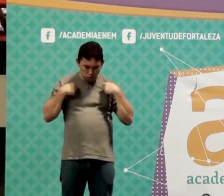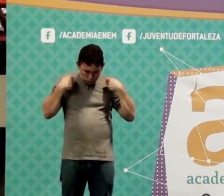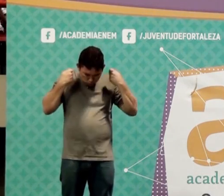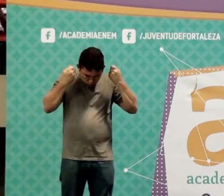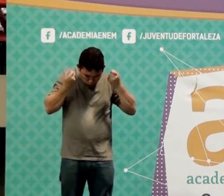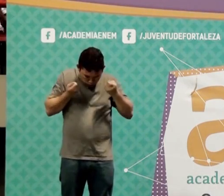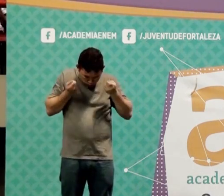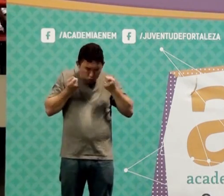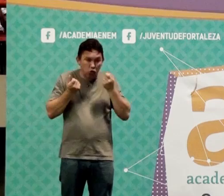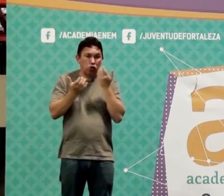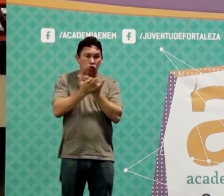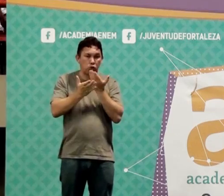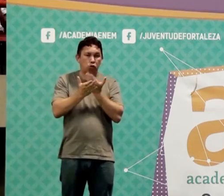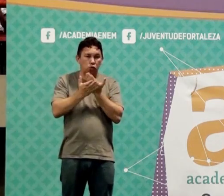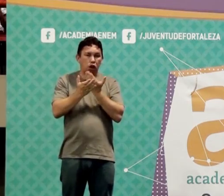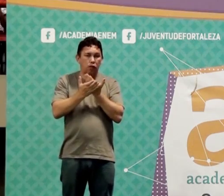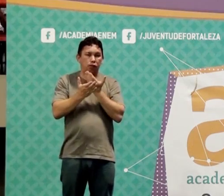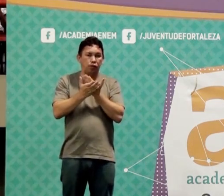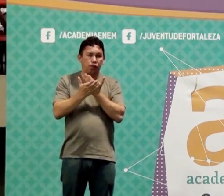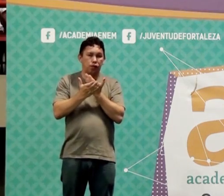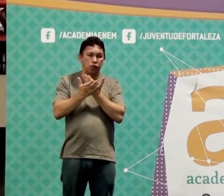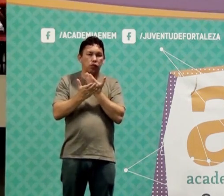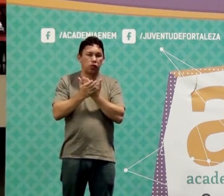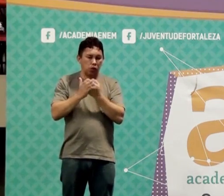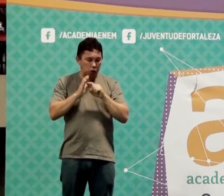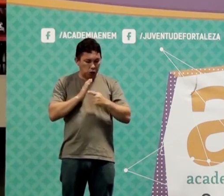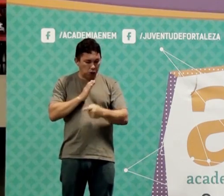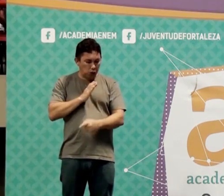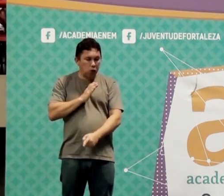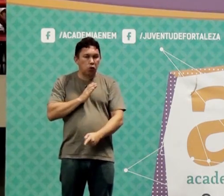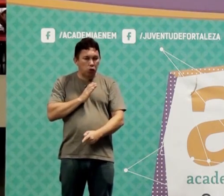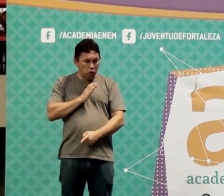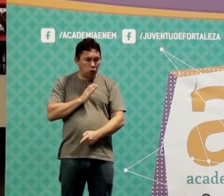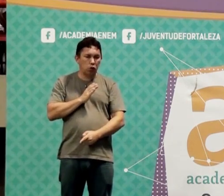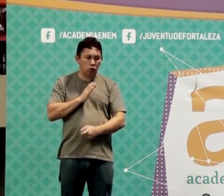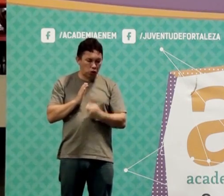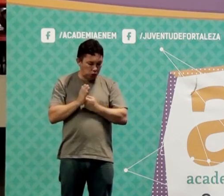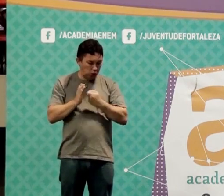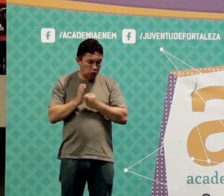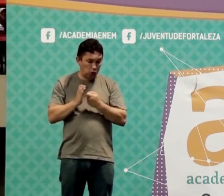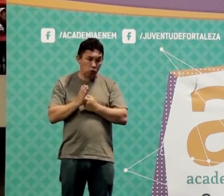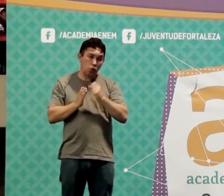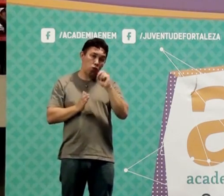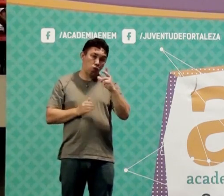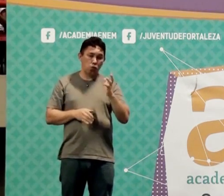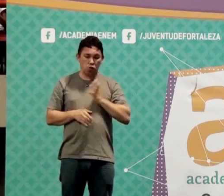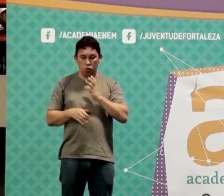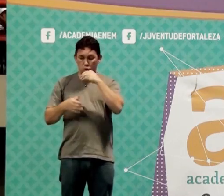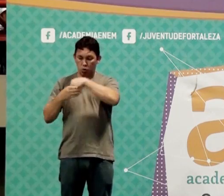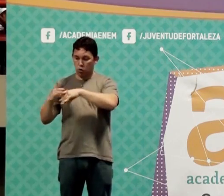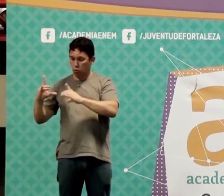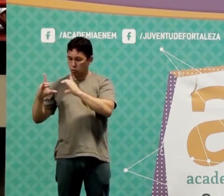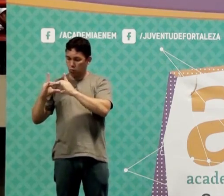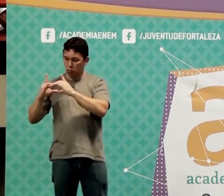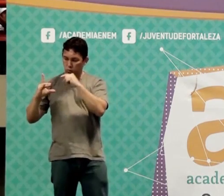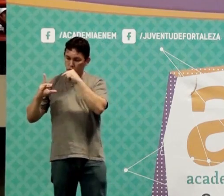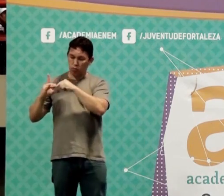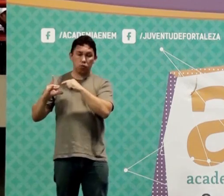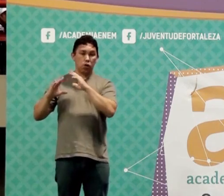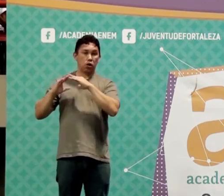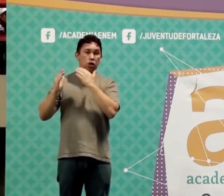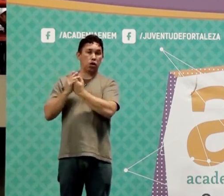todo trabalhando aqui. Aqui não tem escola. Na verdade tem. As escolas no palácio. Mas para tu ser um cara